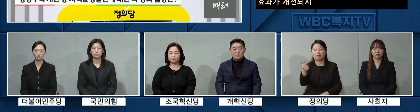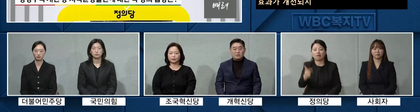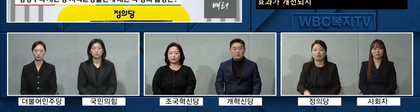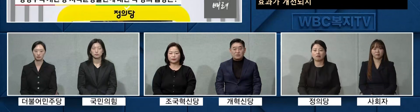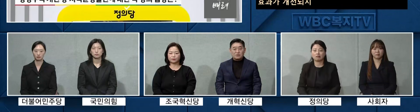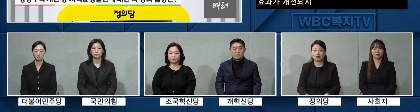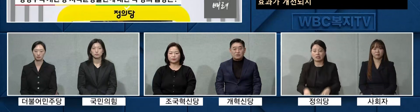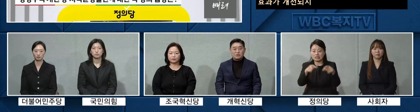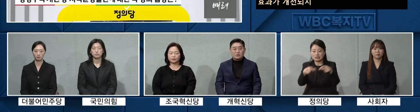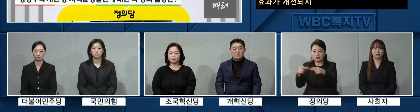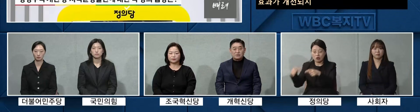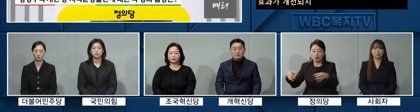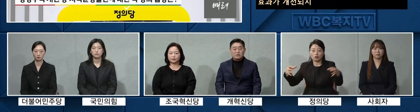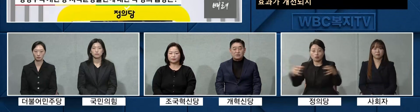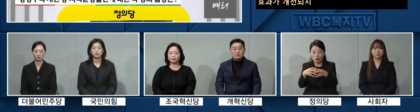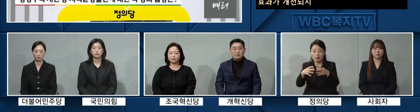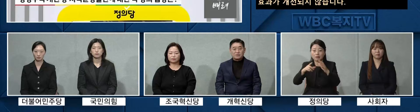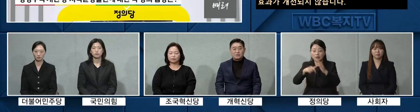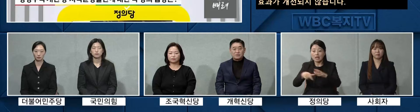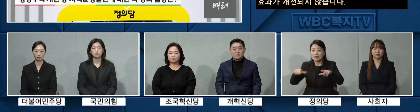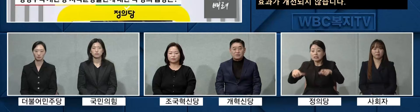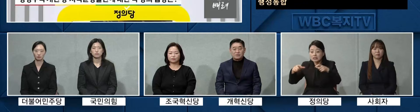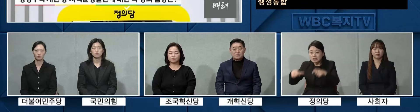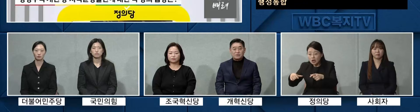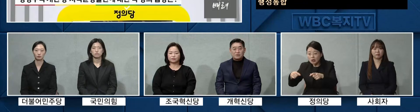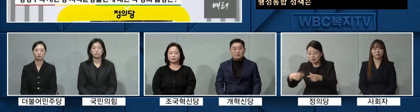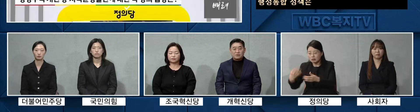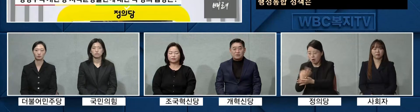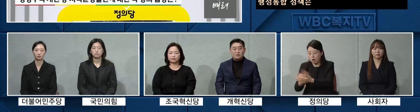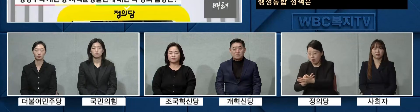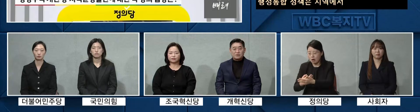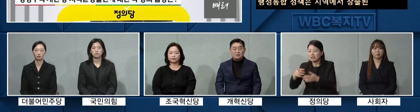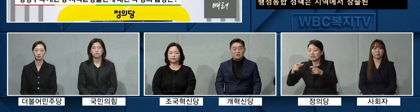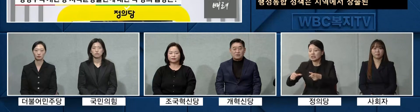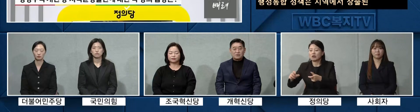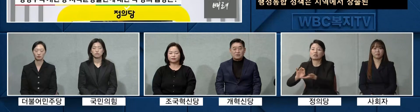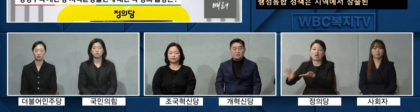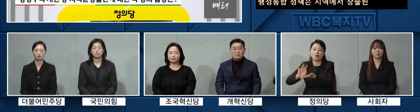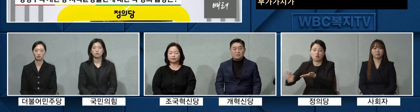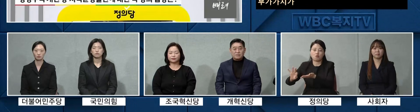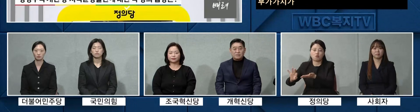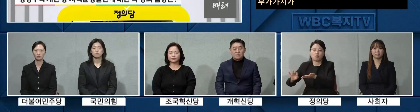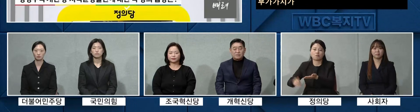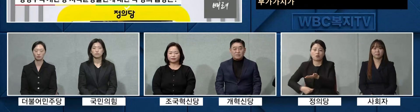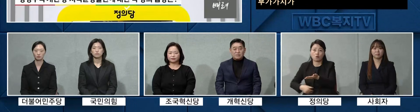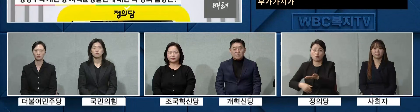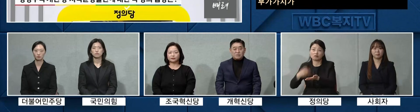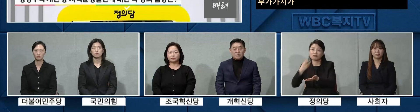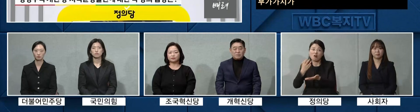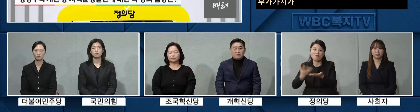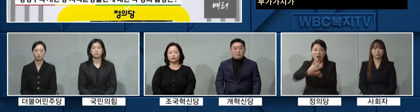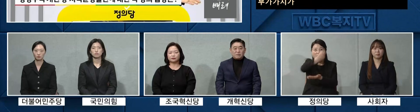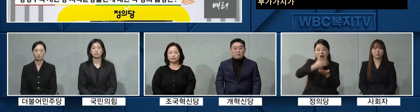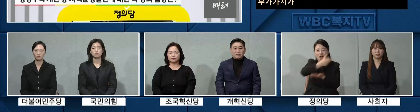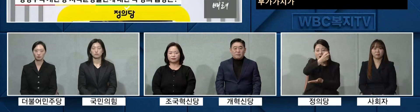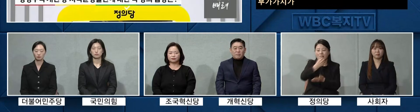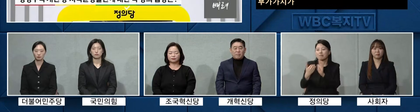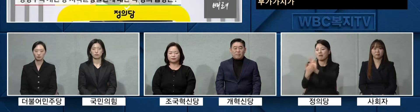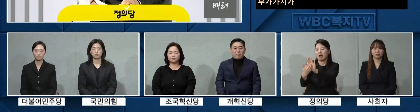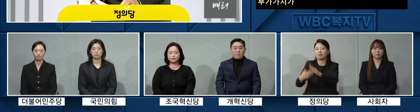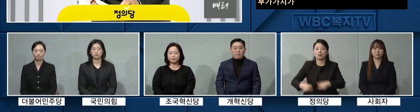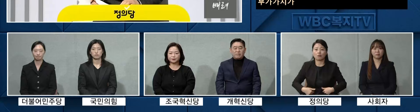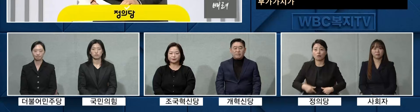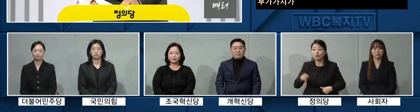행정통합 정책은 지역에서 창출된 부가가치가 수도권 유출되는 구조에 대한 해법을 제시하지 못하고 있습니다. 여기에 대해서 어떻게